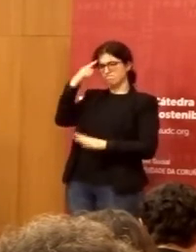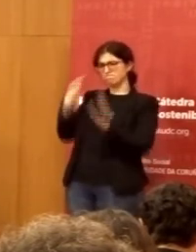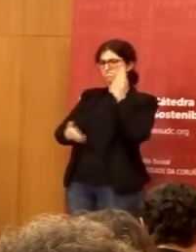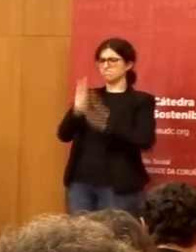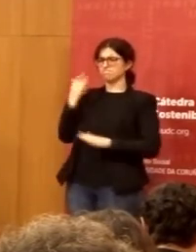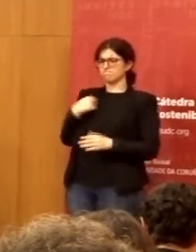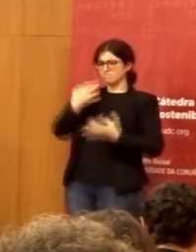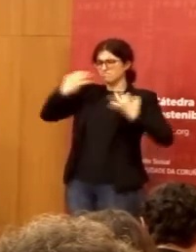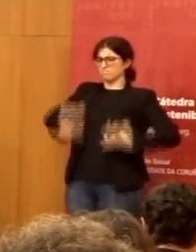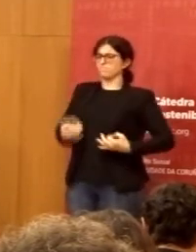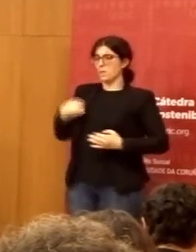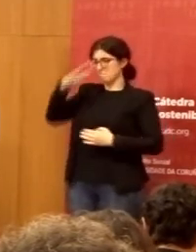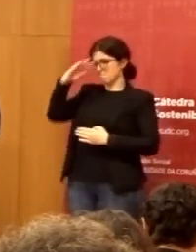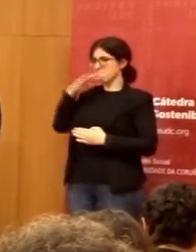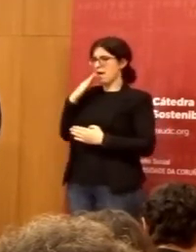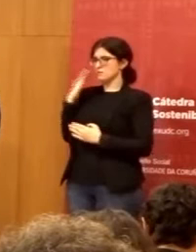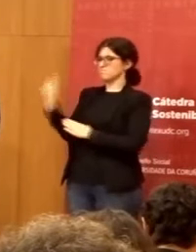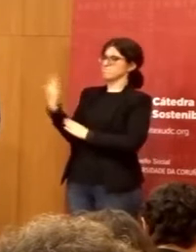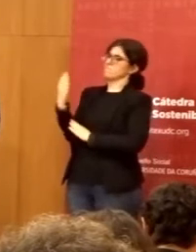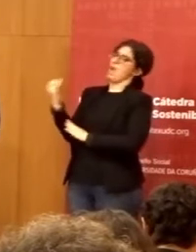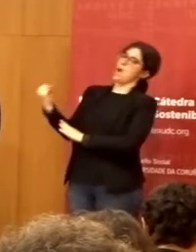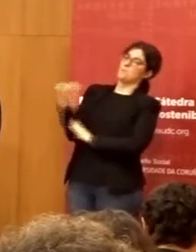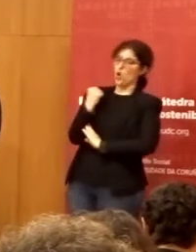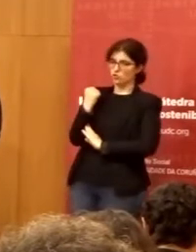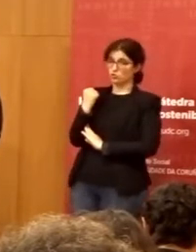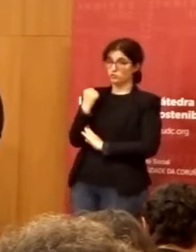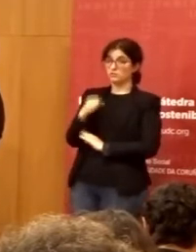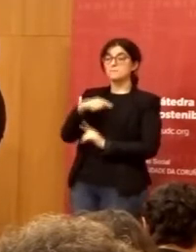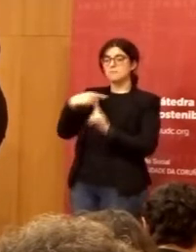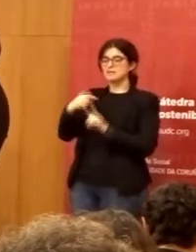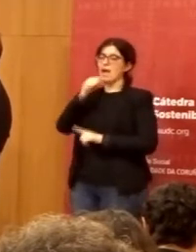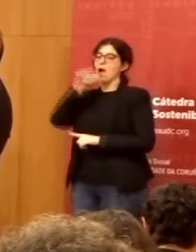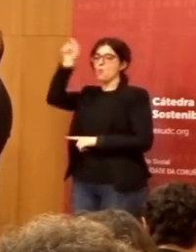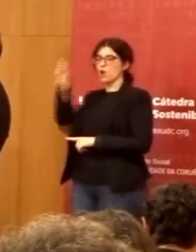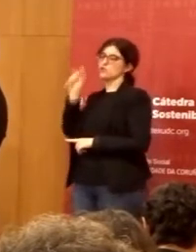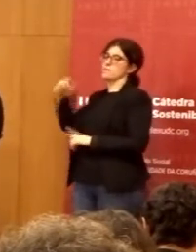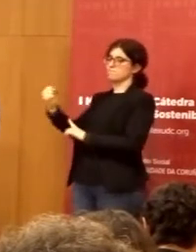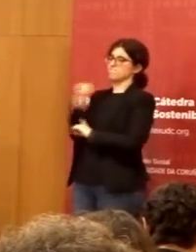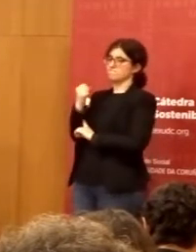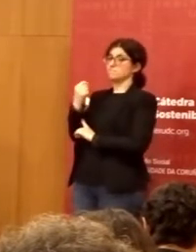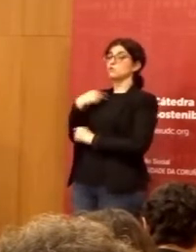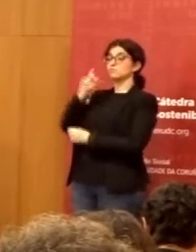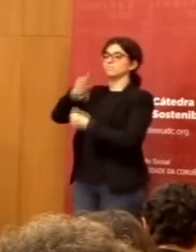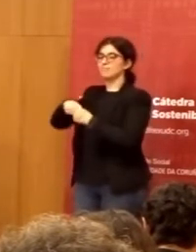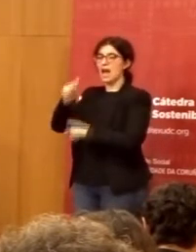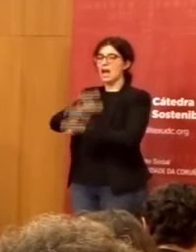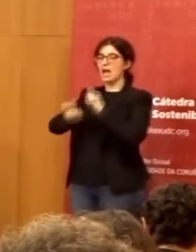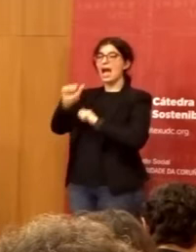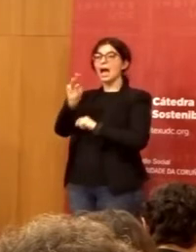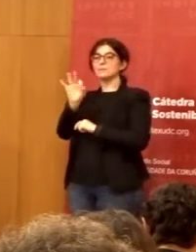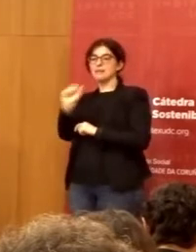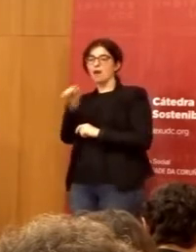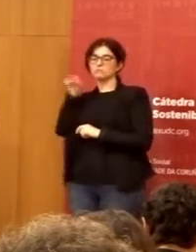determinación, apoyado por mis padres y en especial por el gran apoyo de mi abuelo. Entro en APSA, en concreto en el centro de